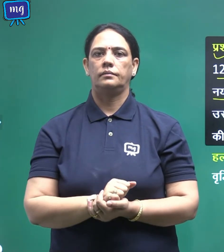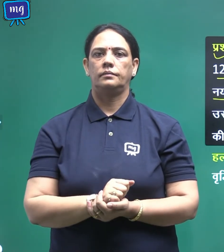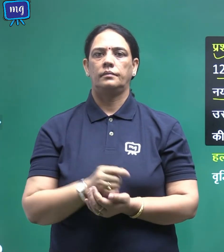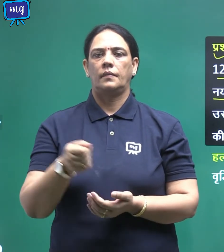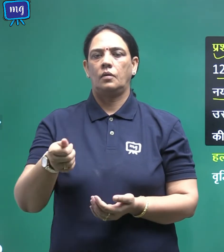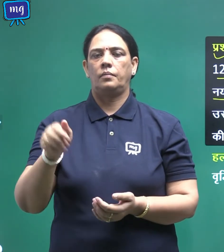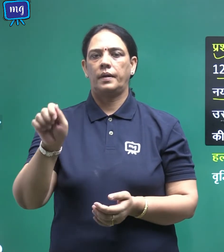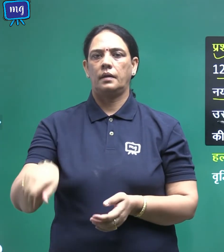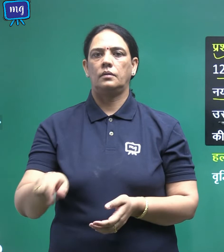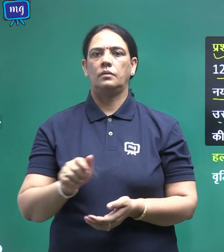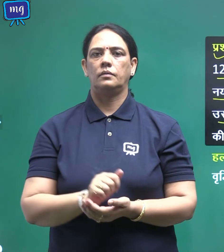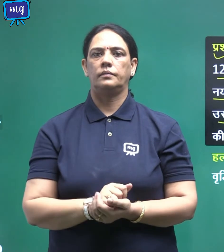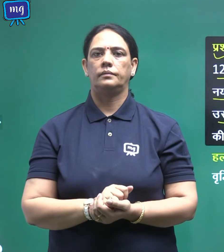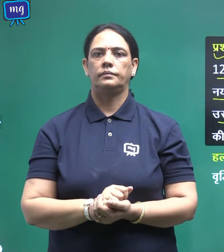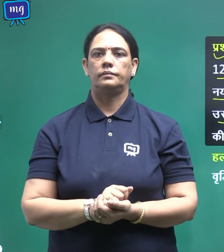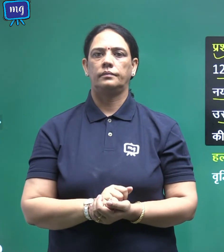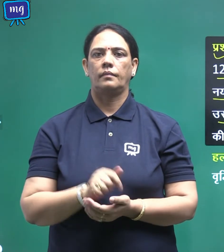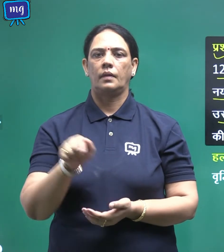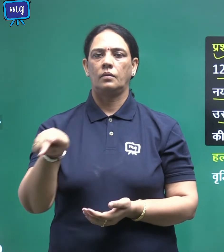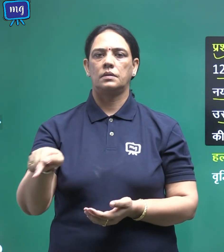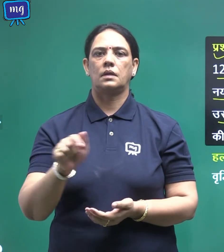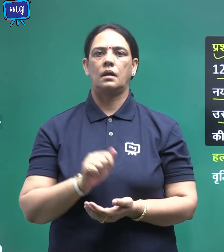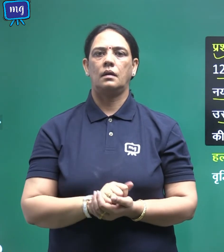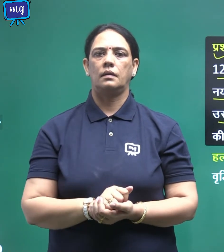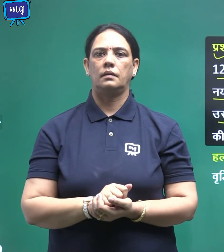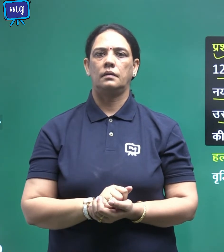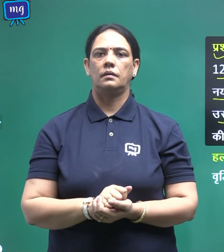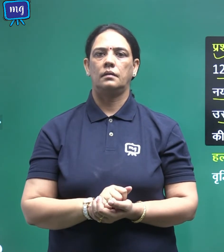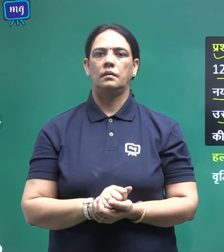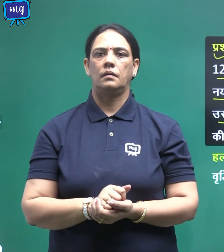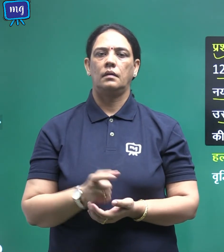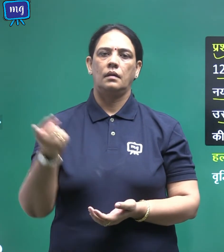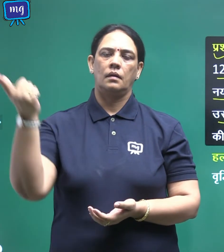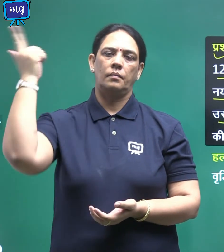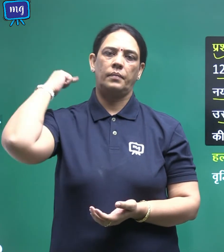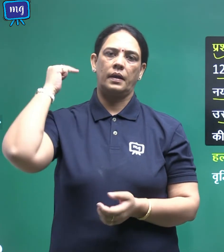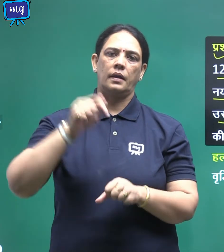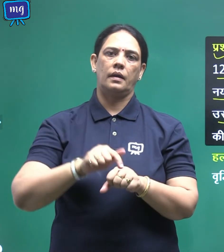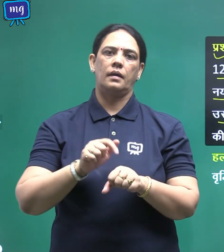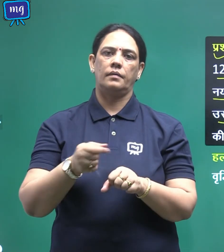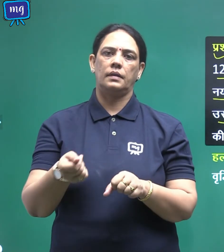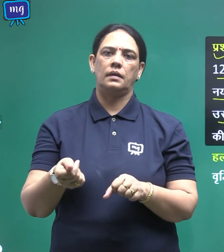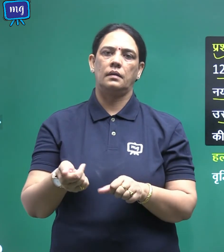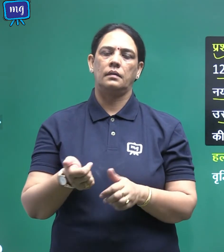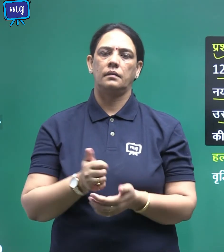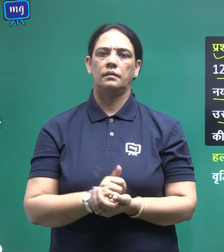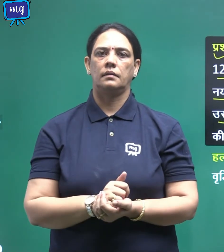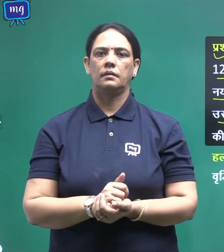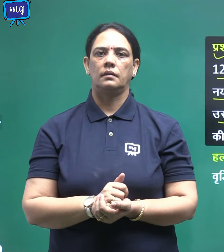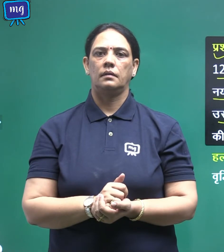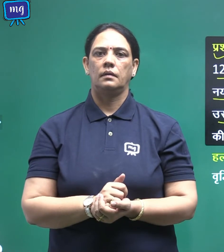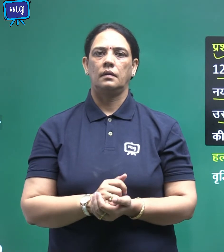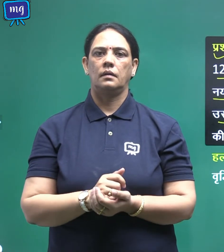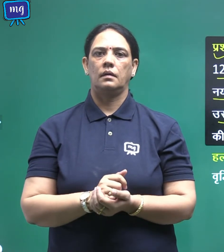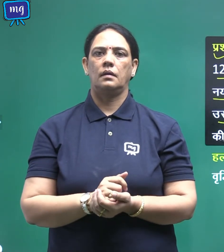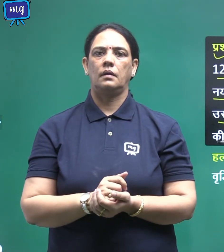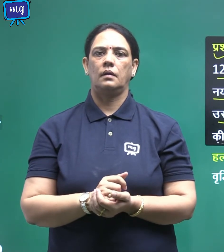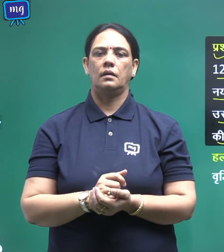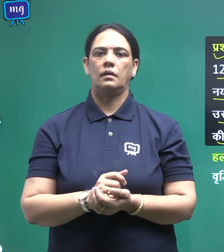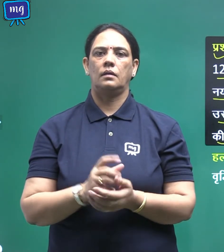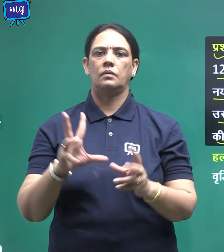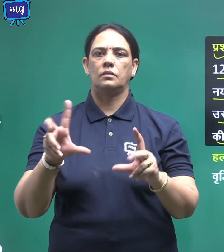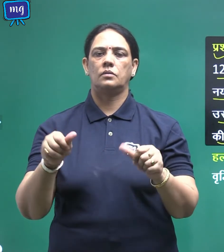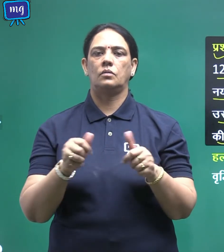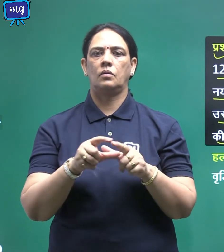रुपये है तो उसका पूर्व का वेतन ज्ञात कीजिए।